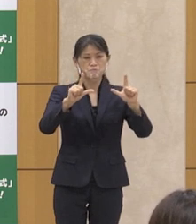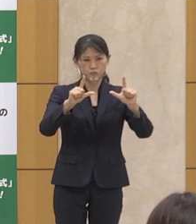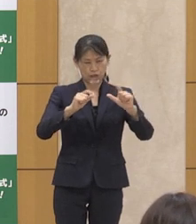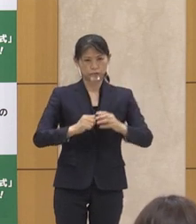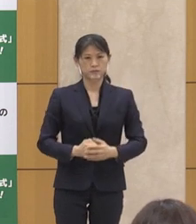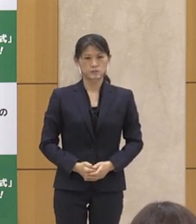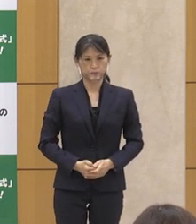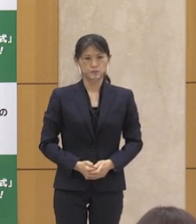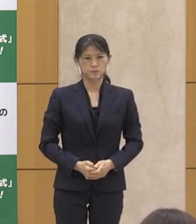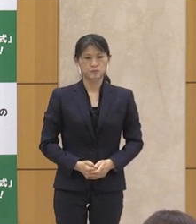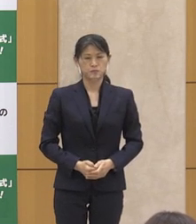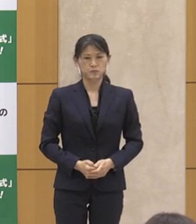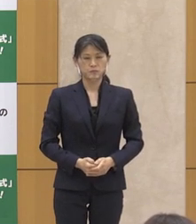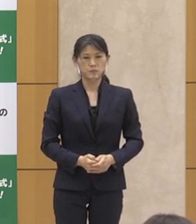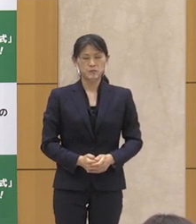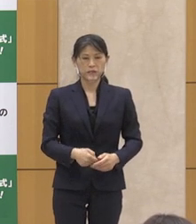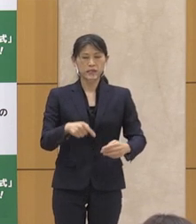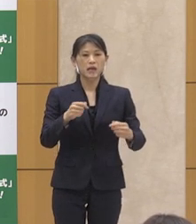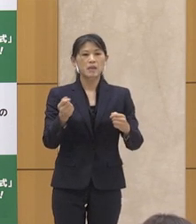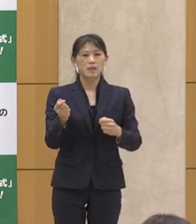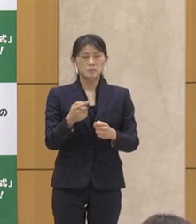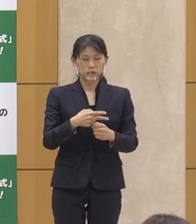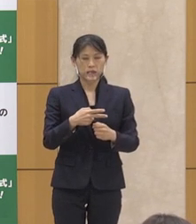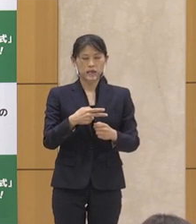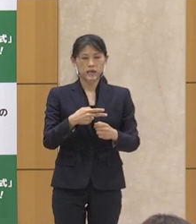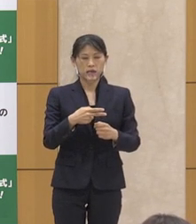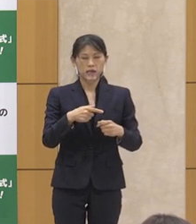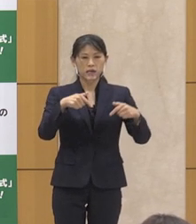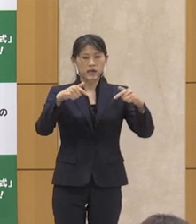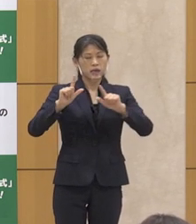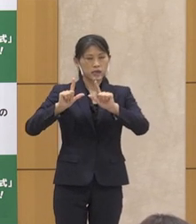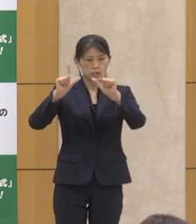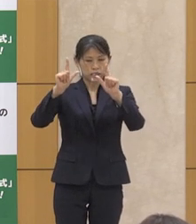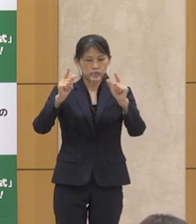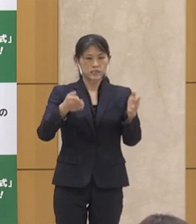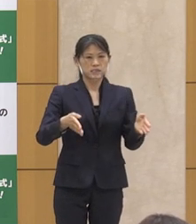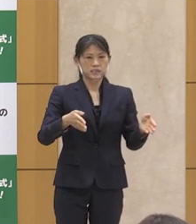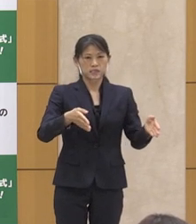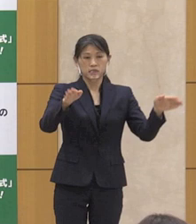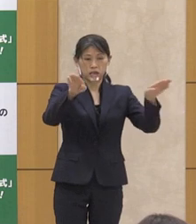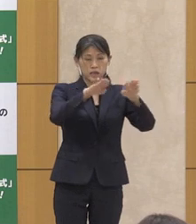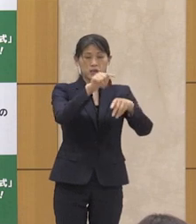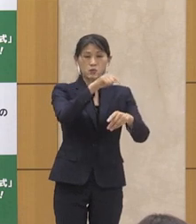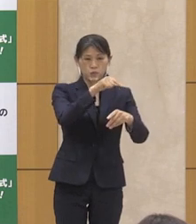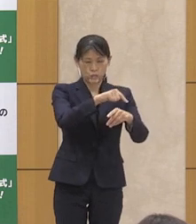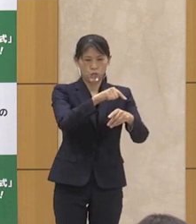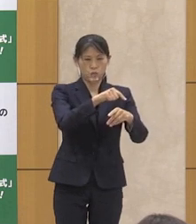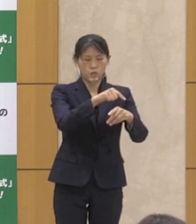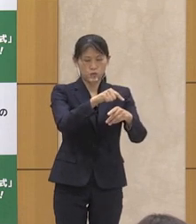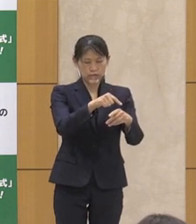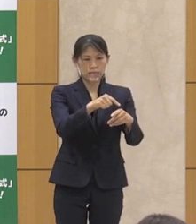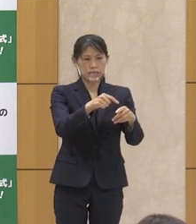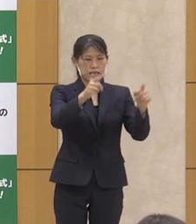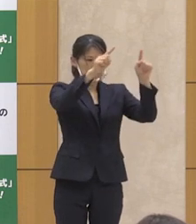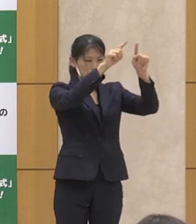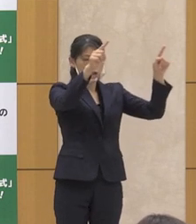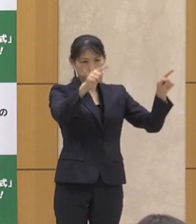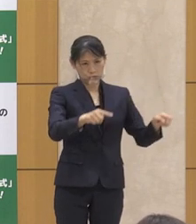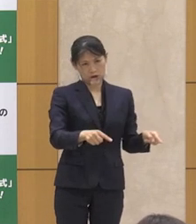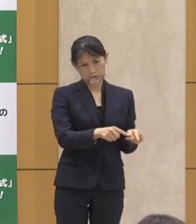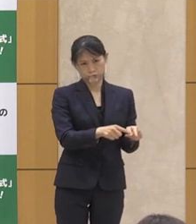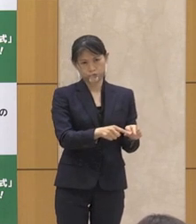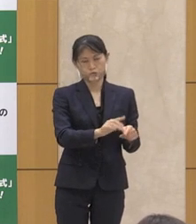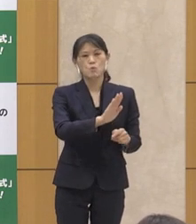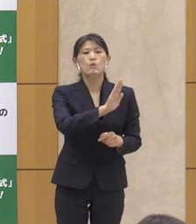ハラスメントと書かれた大型立て看板を設置することとします。設置作業はこの後午後2時から行われると聞いております